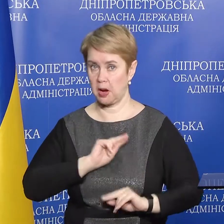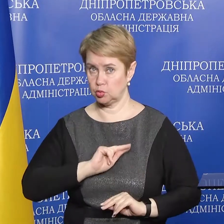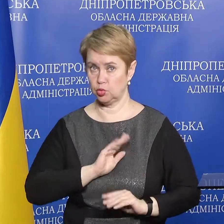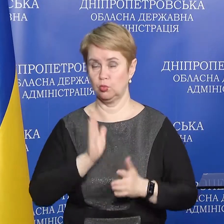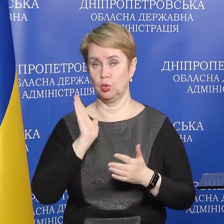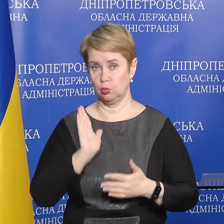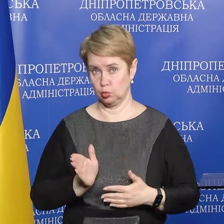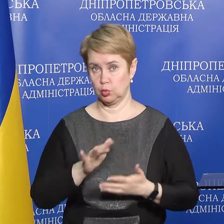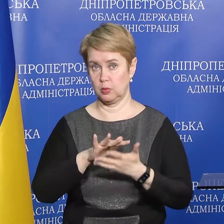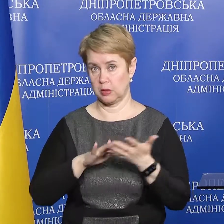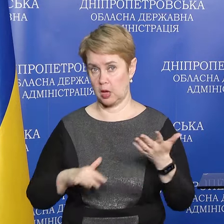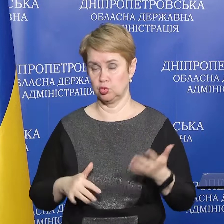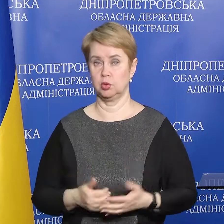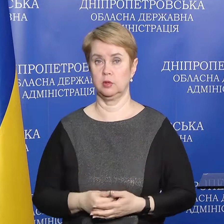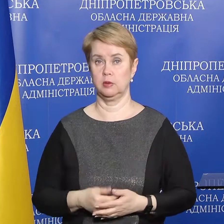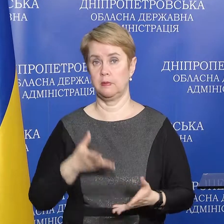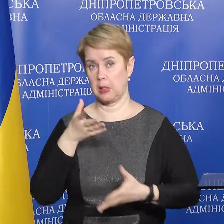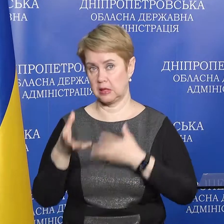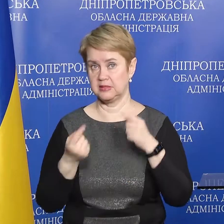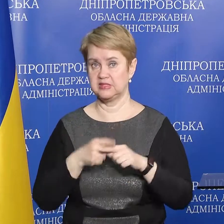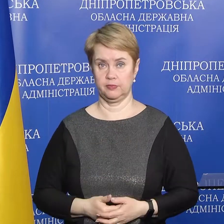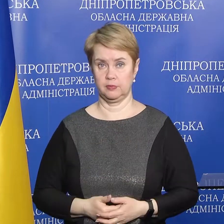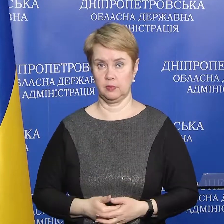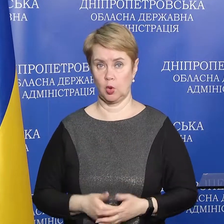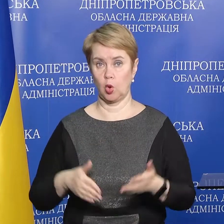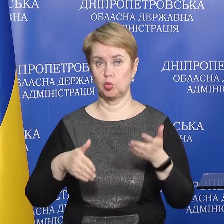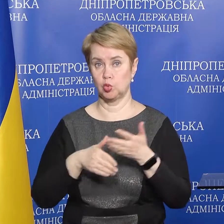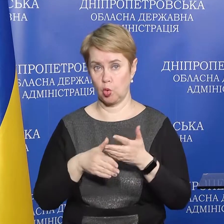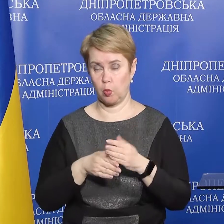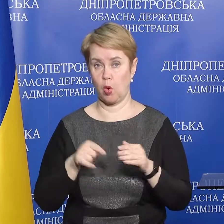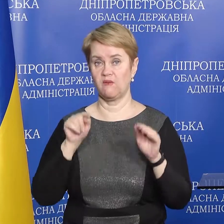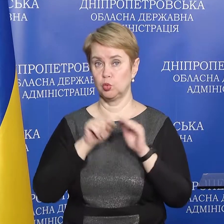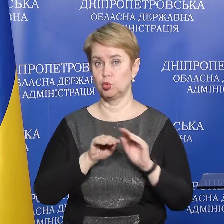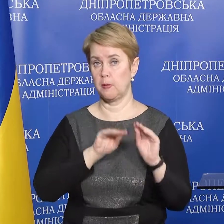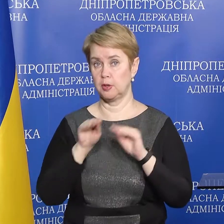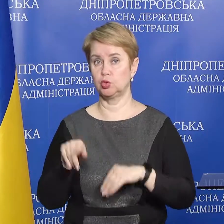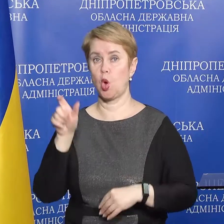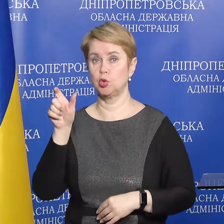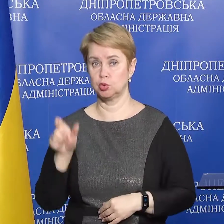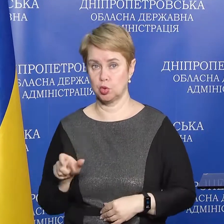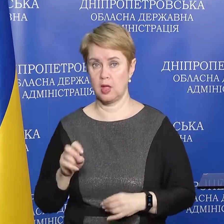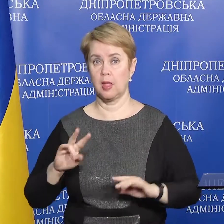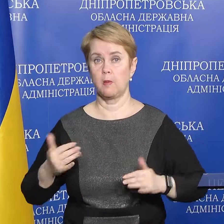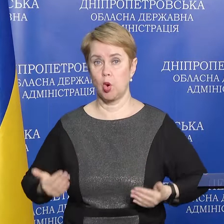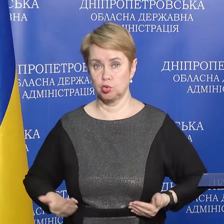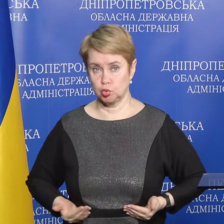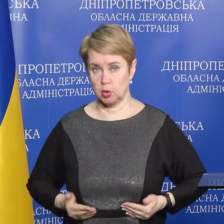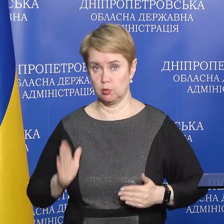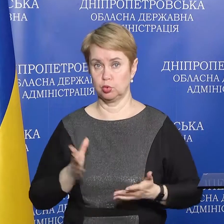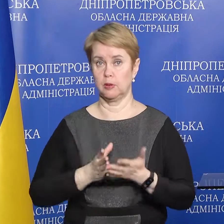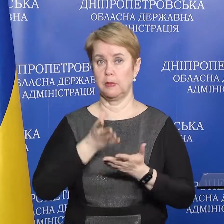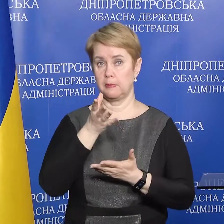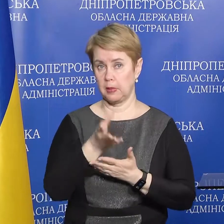будемо далі продовжувати платити ці виплати. Допомога внутрішньо переміщеним особам на проживання